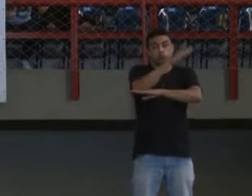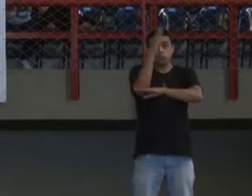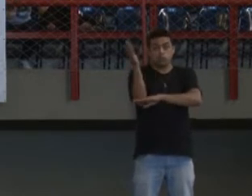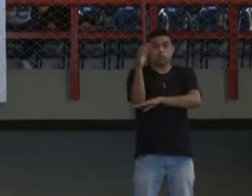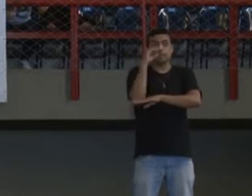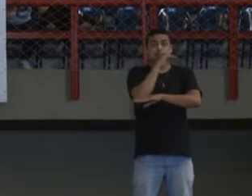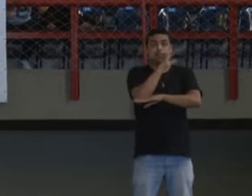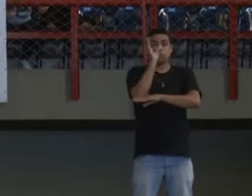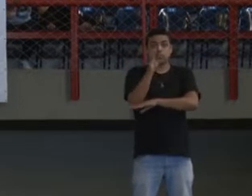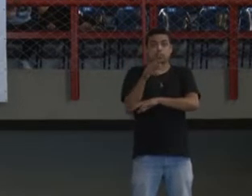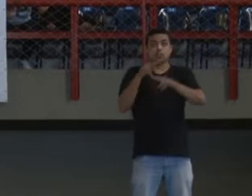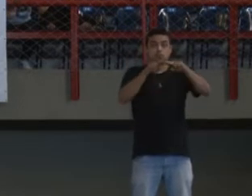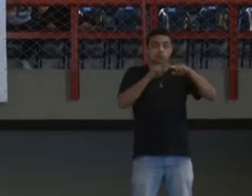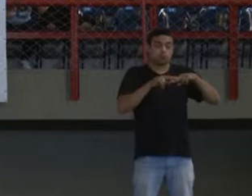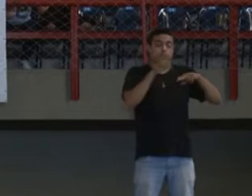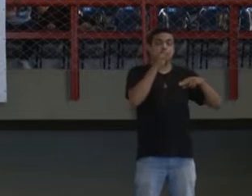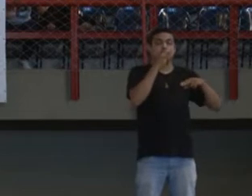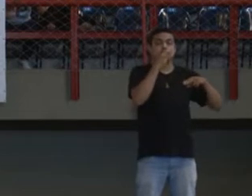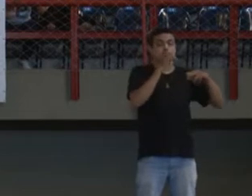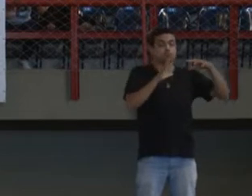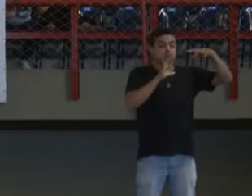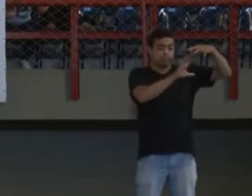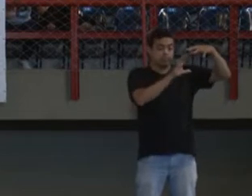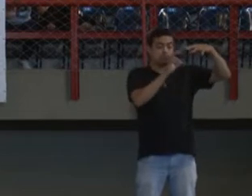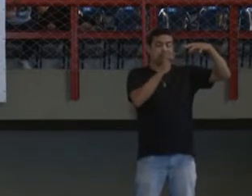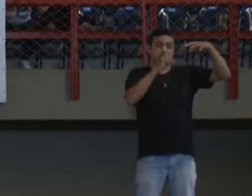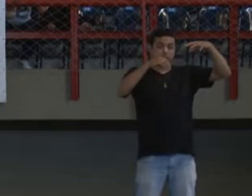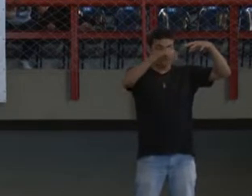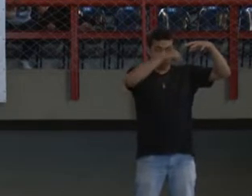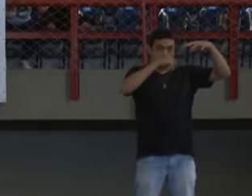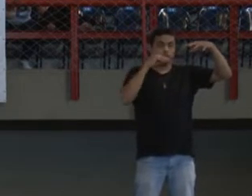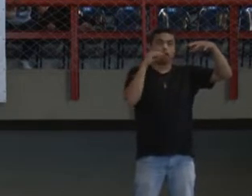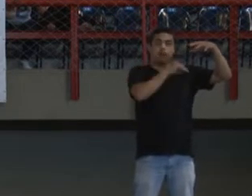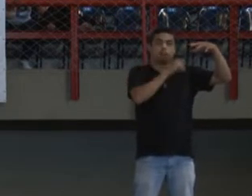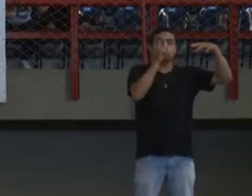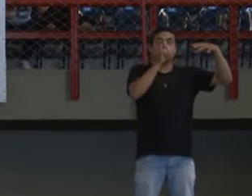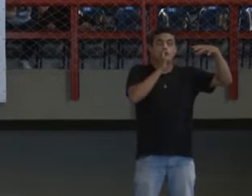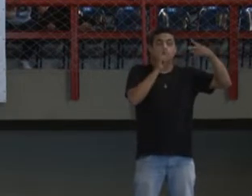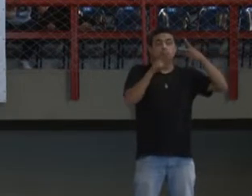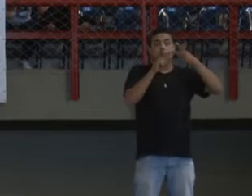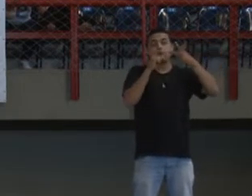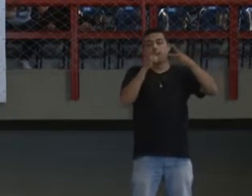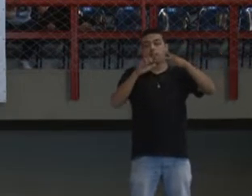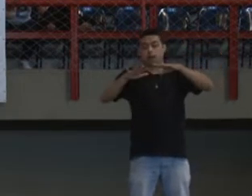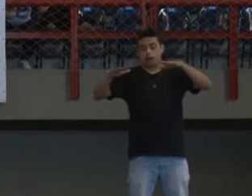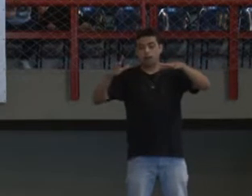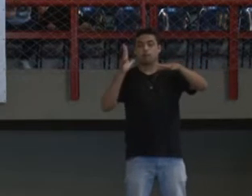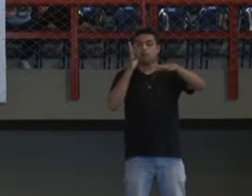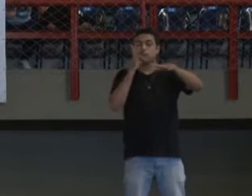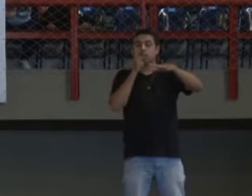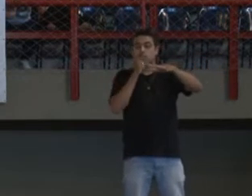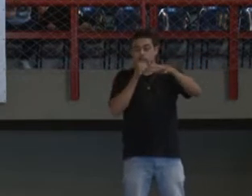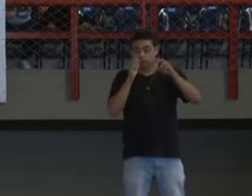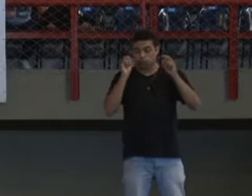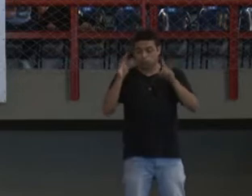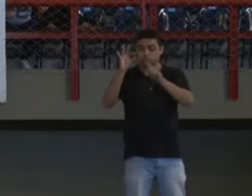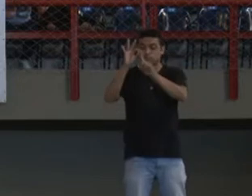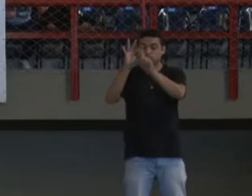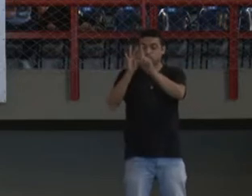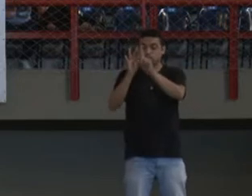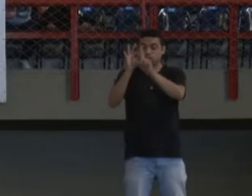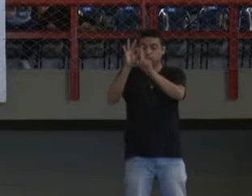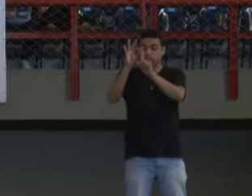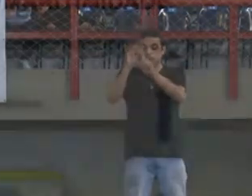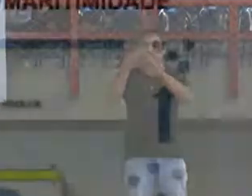O continente se esfria rapidamente e a água lentamente. Deu para entender agora? Beleza? Mas o que isso tem a ver